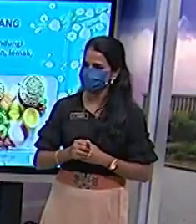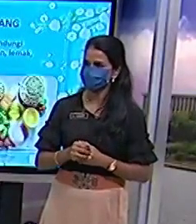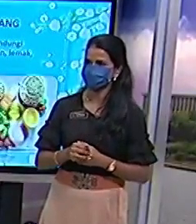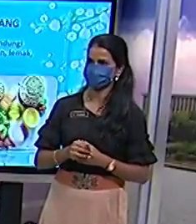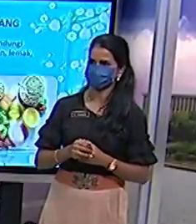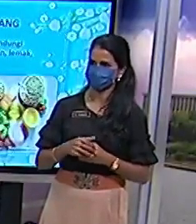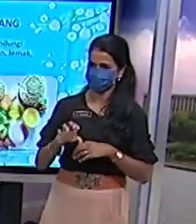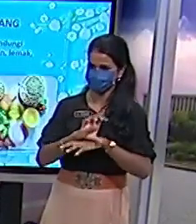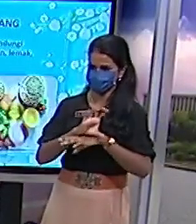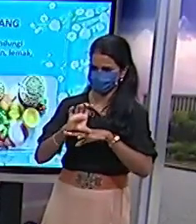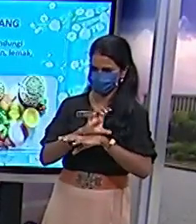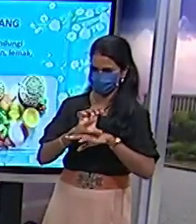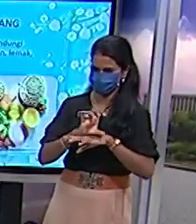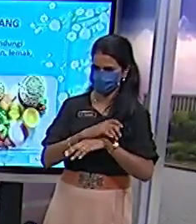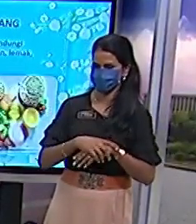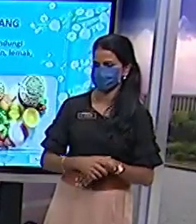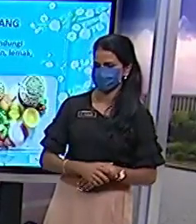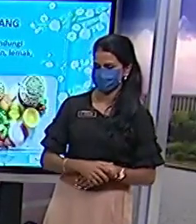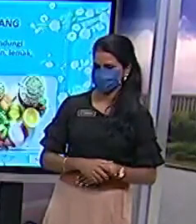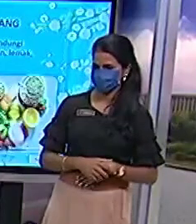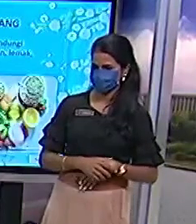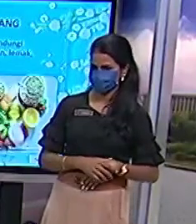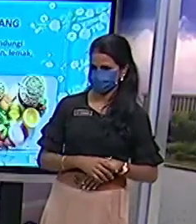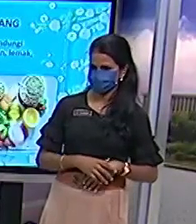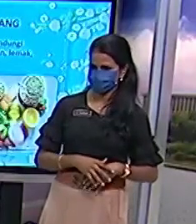Coklat. Coklat. Dan saya pilih ini.